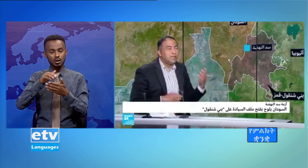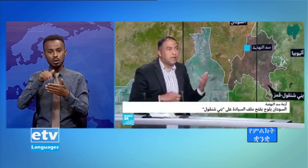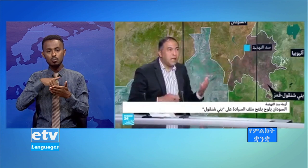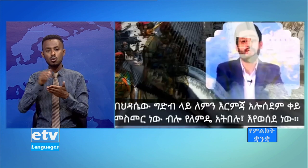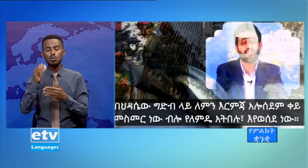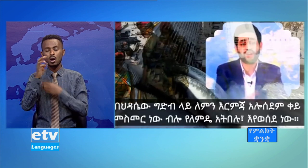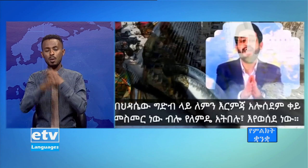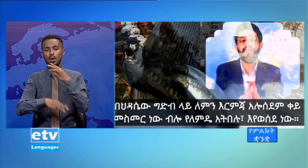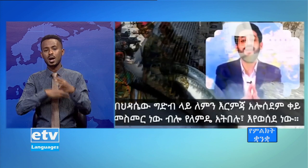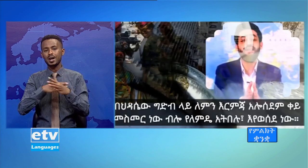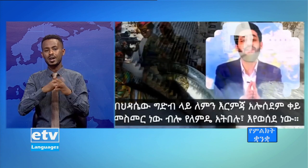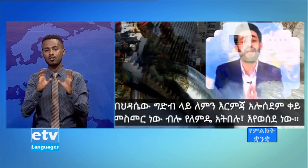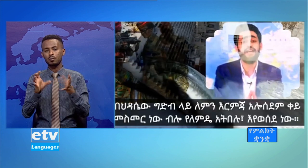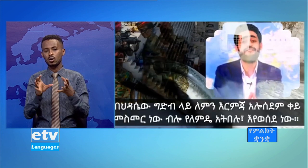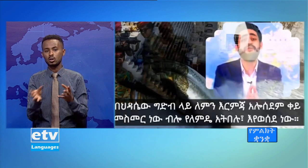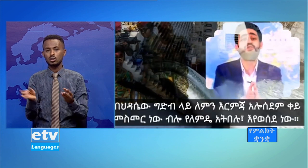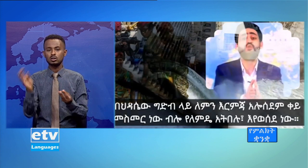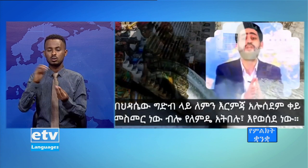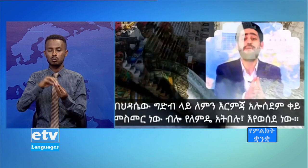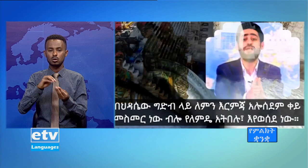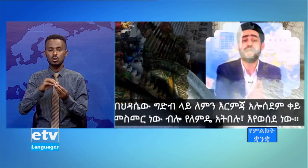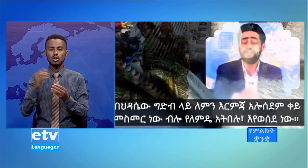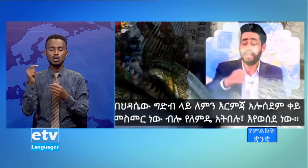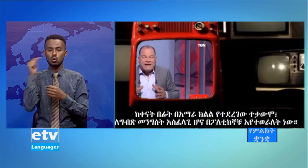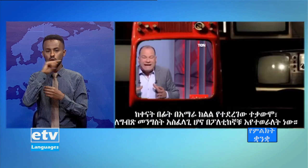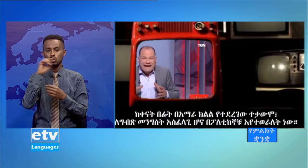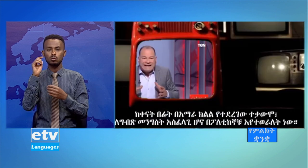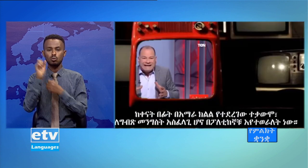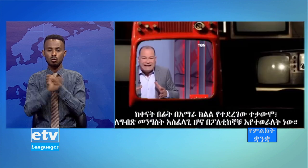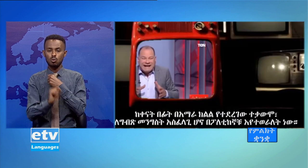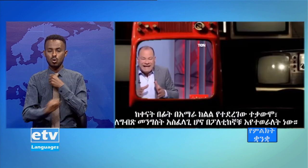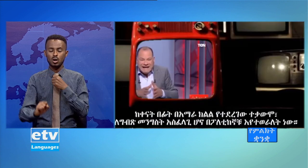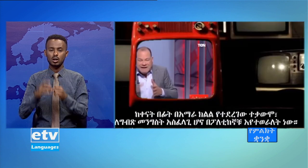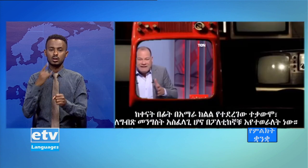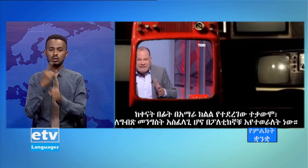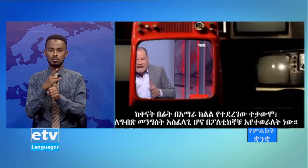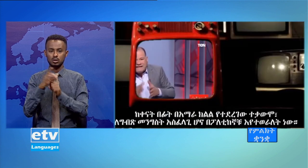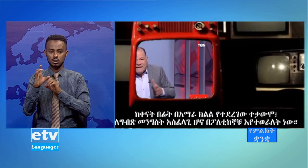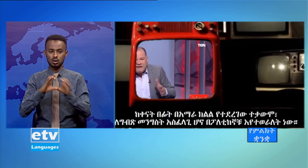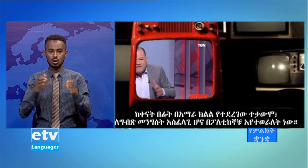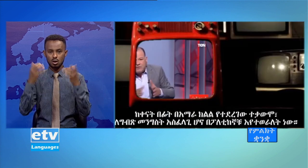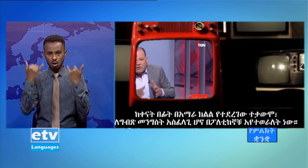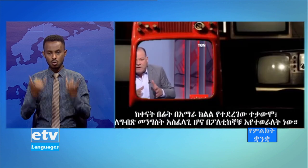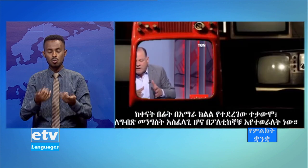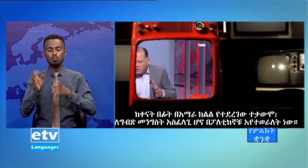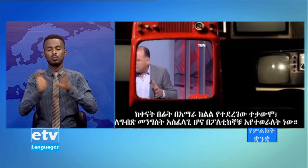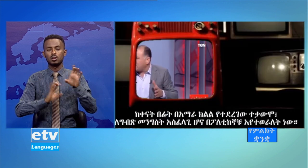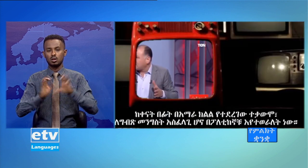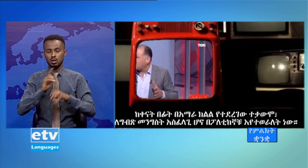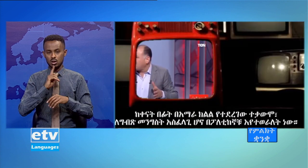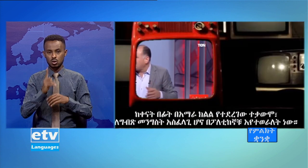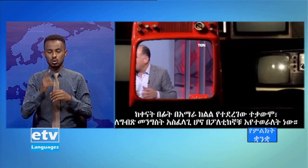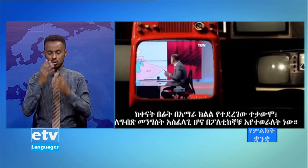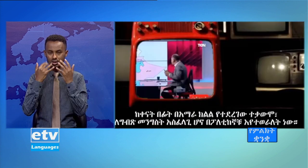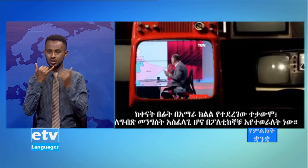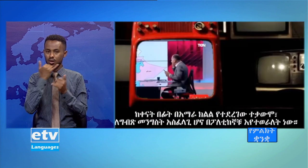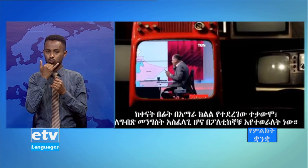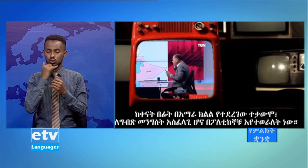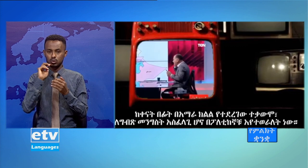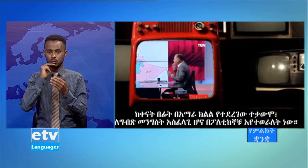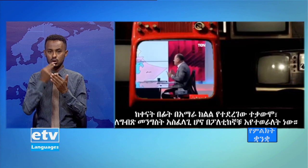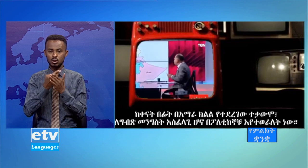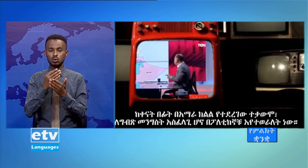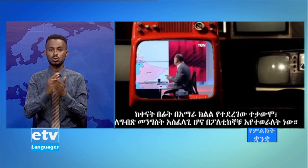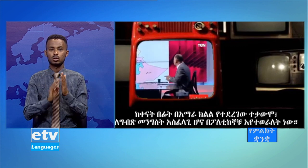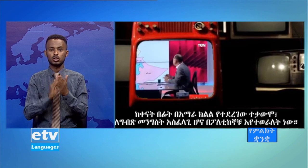አቀፍ ሚዲያዎች የታጀበ ጭምር የሐሰት ፕሮፓጋንዳ ዘመቻ ተደርጓል። አሁንም እየተደረገ ነው። የተዛቡትን መረጃዎች